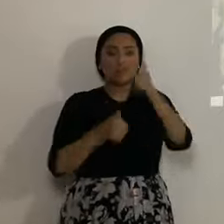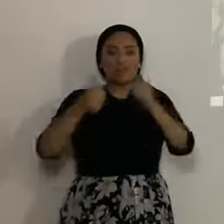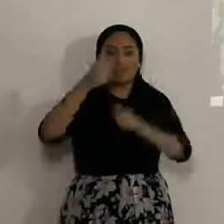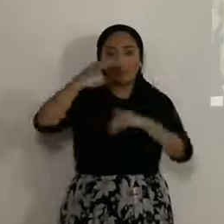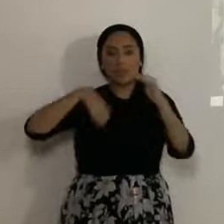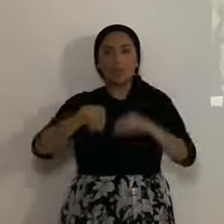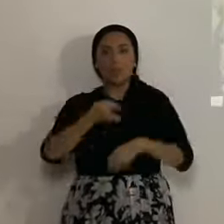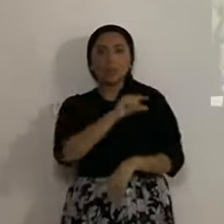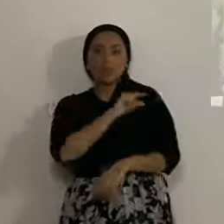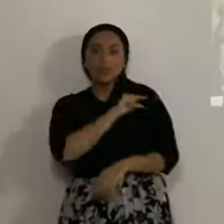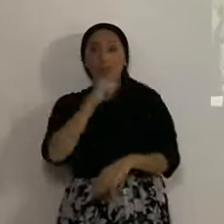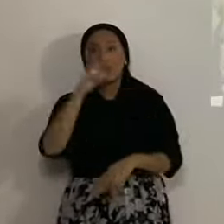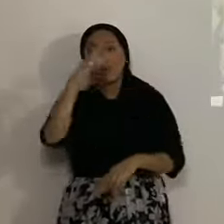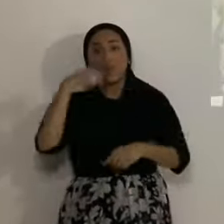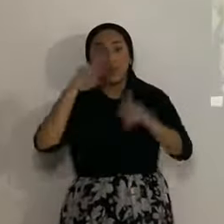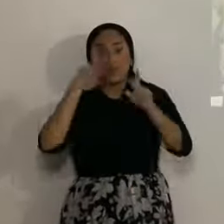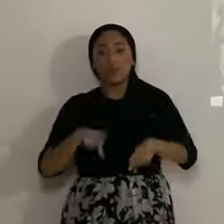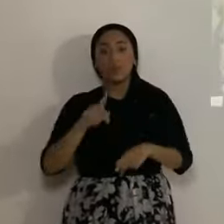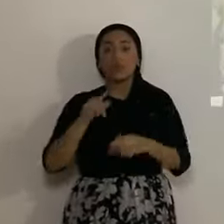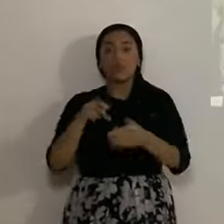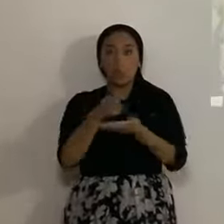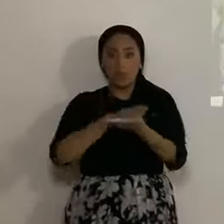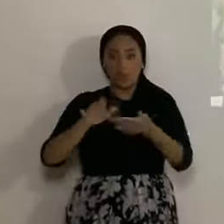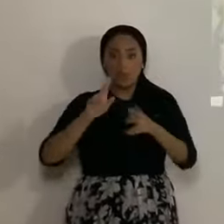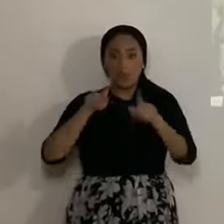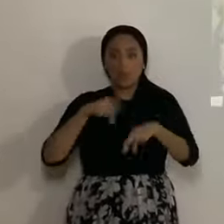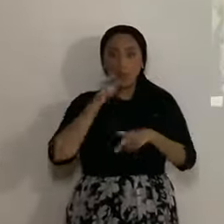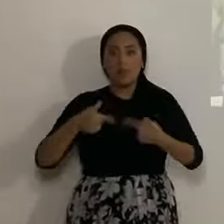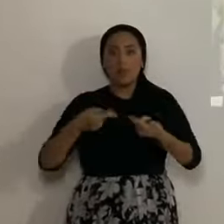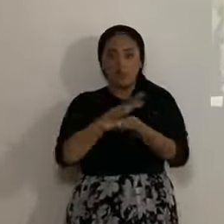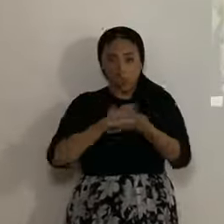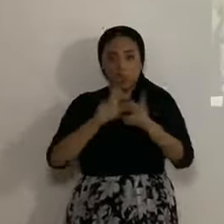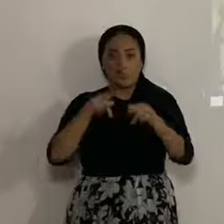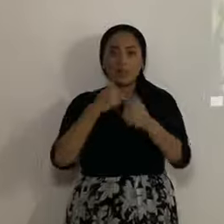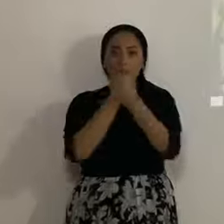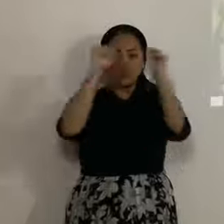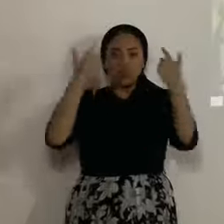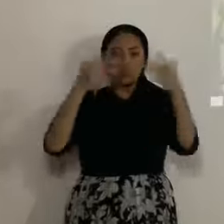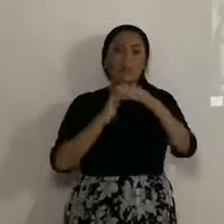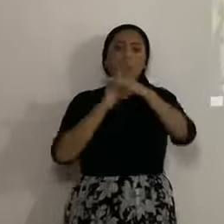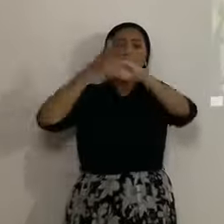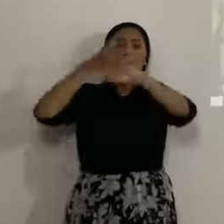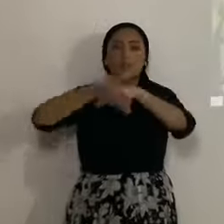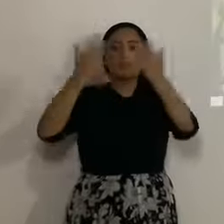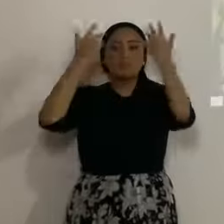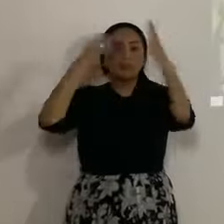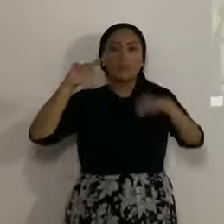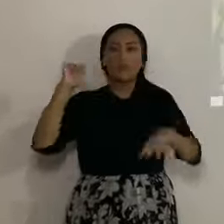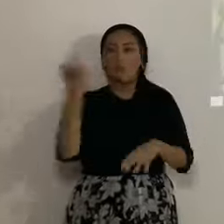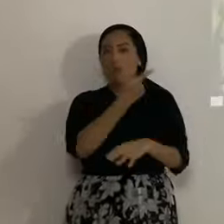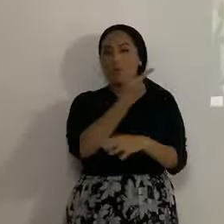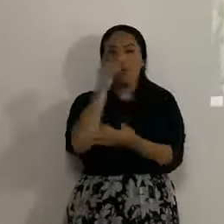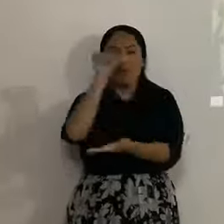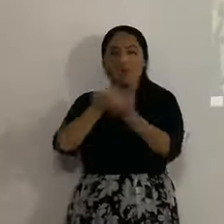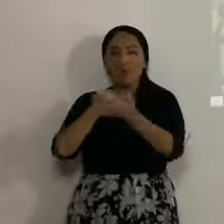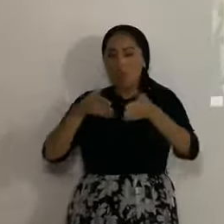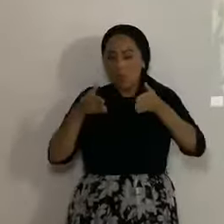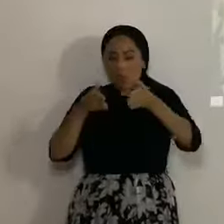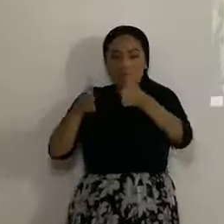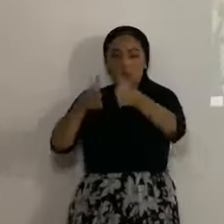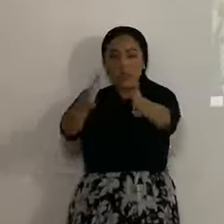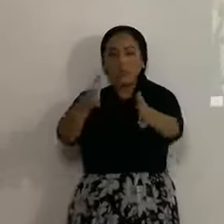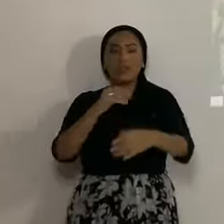culpabilidad, es porque una persona santa, una persona salva, ya pasó todo ese trayecto del